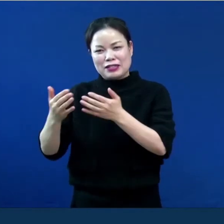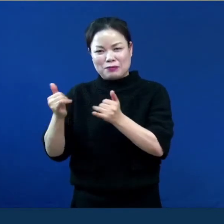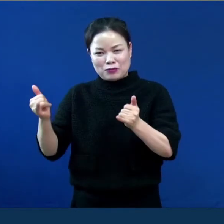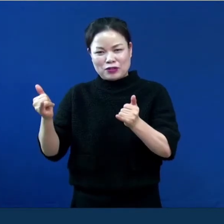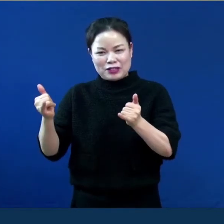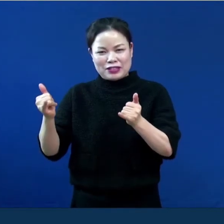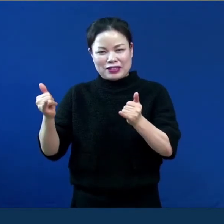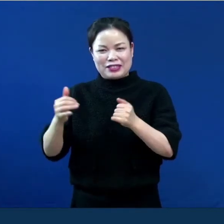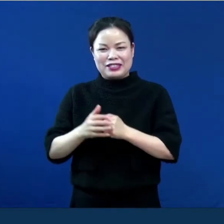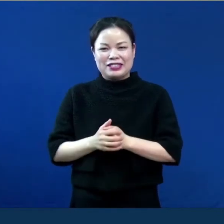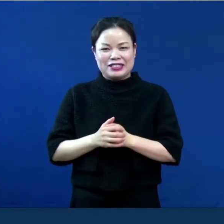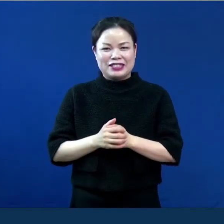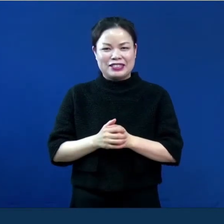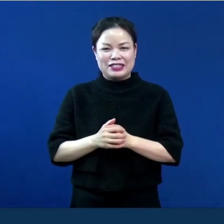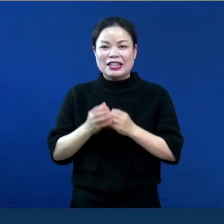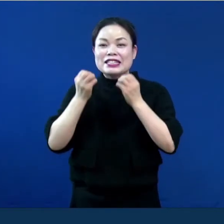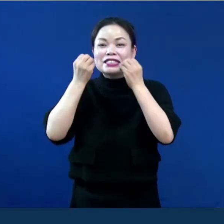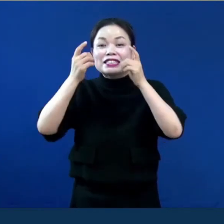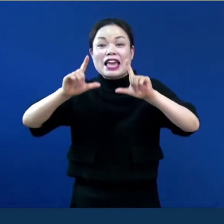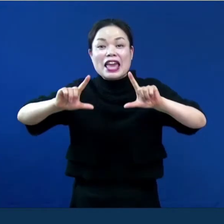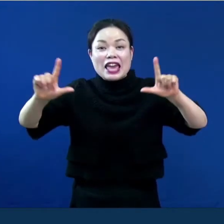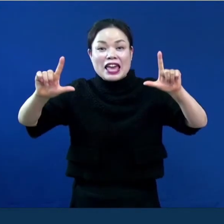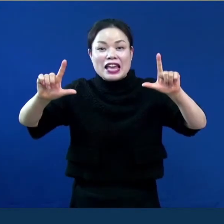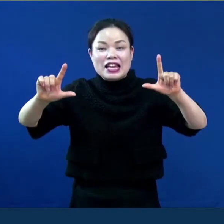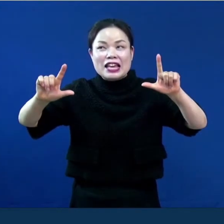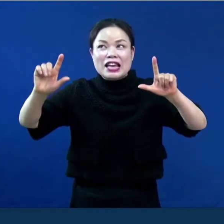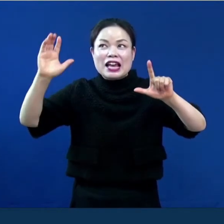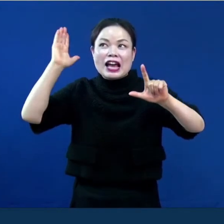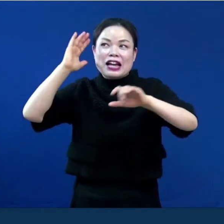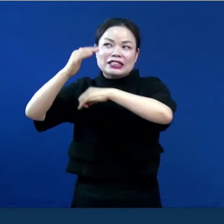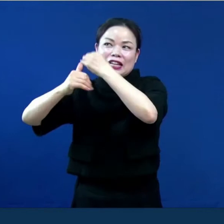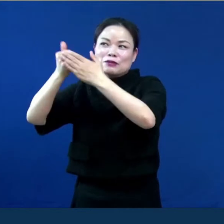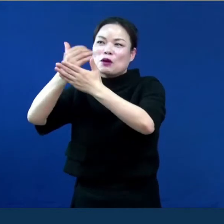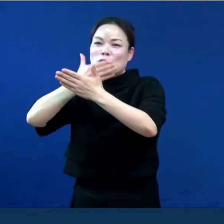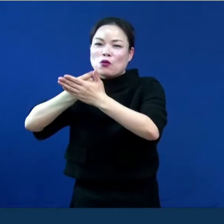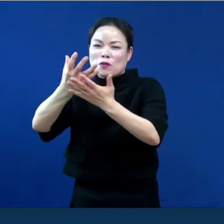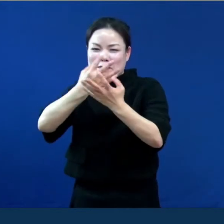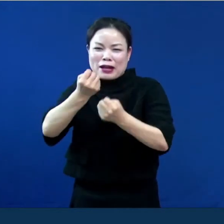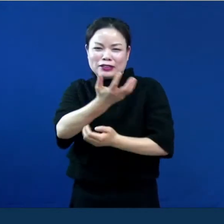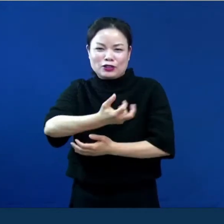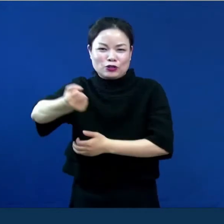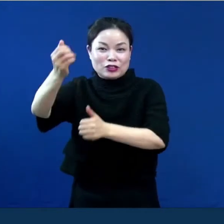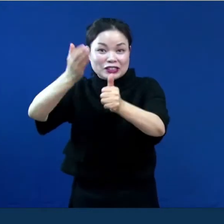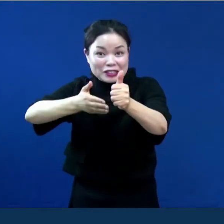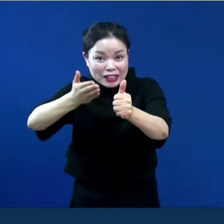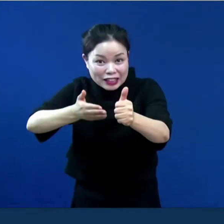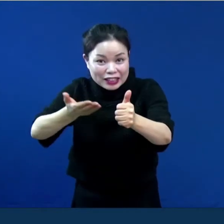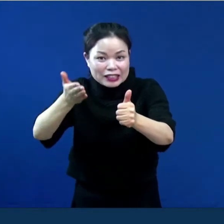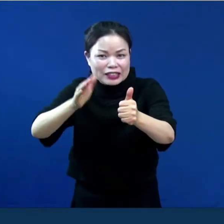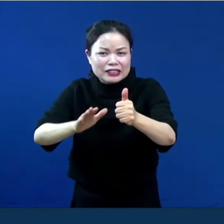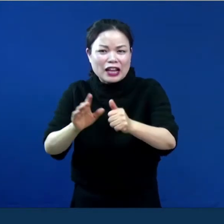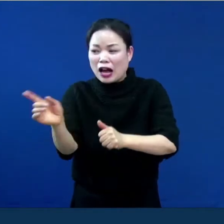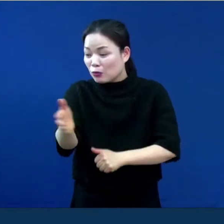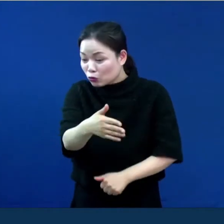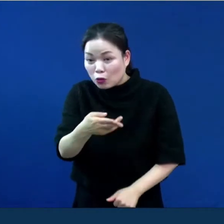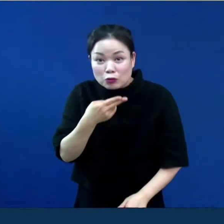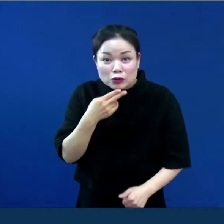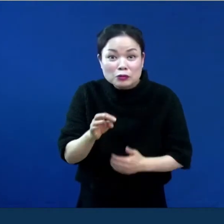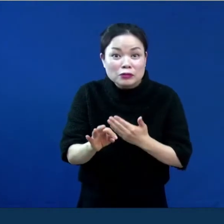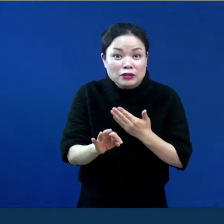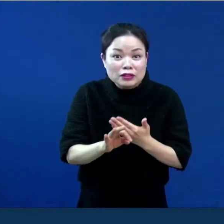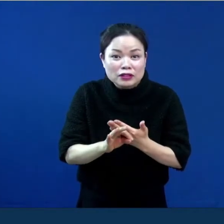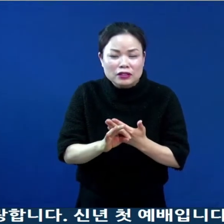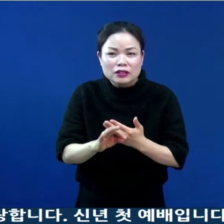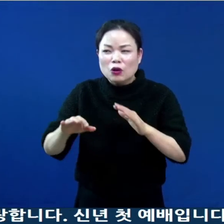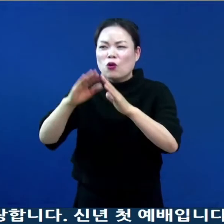있으면 새해에도 천복을 많이 누리시기 바랍니다, 이렇게 인사할 테인데, 아무도 없으신 분들은